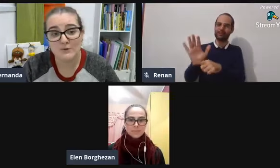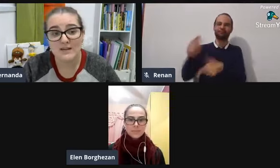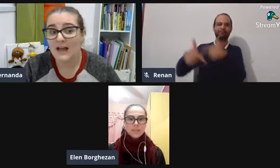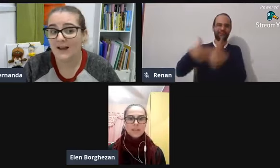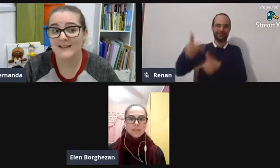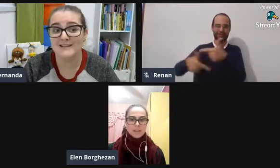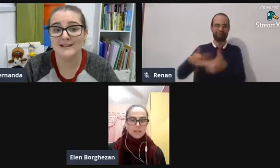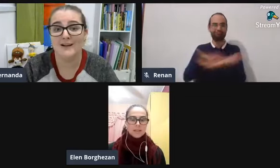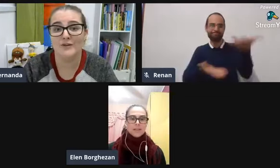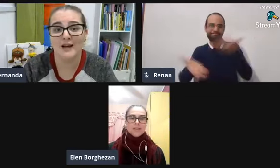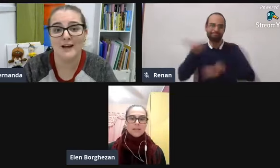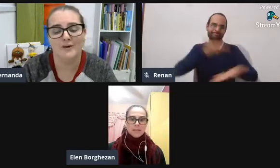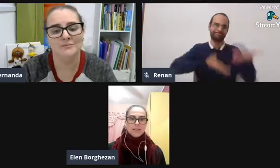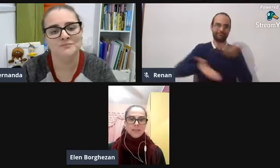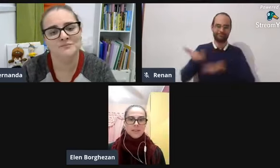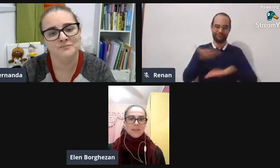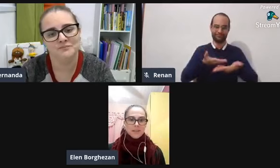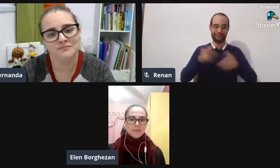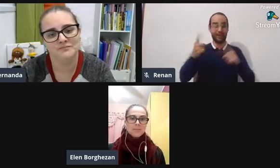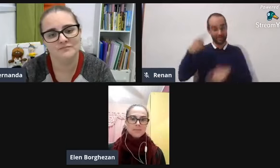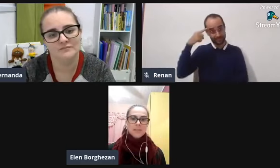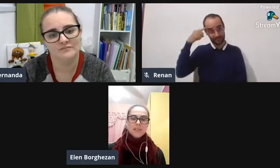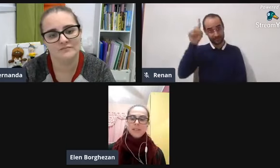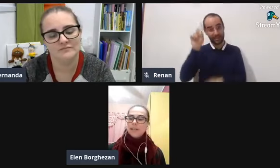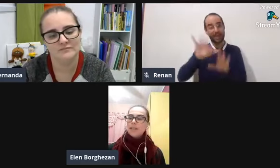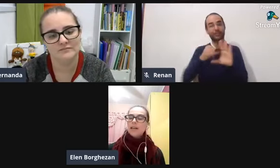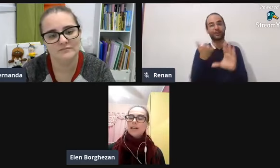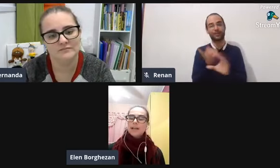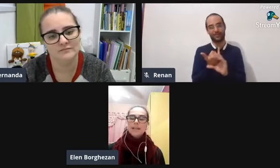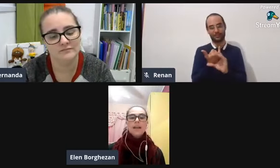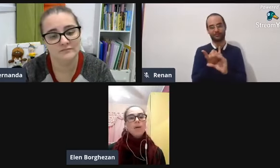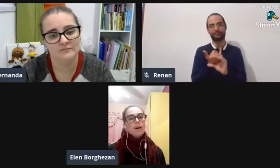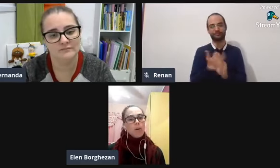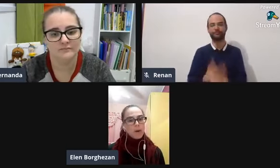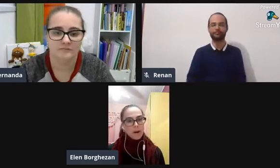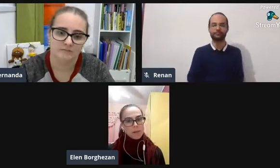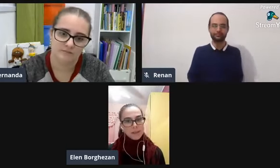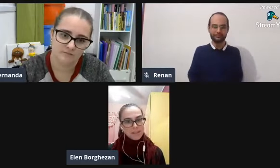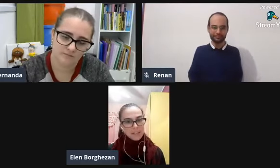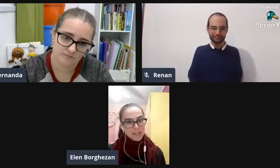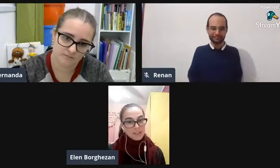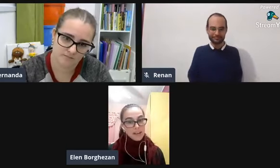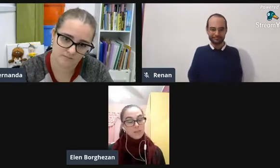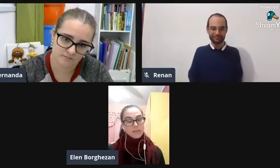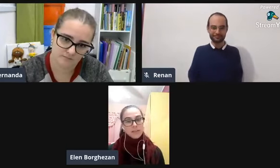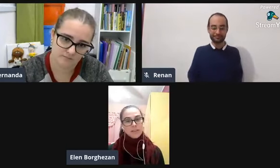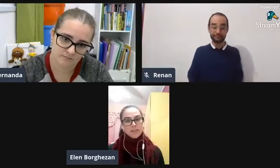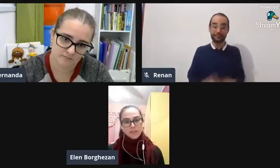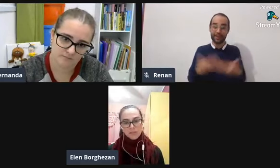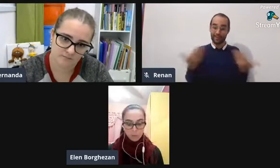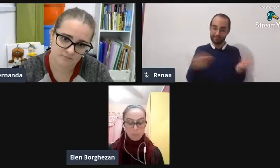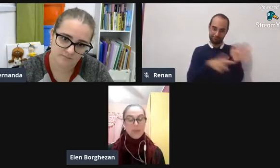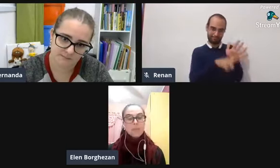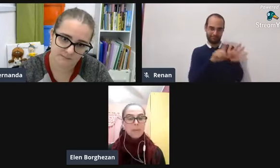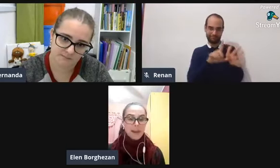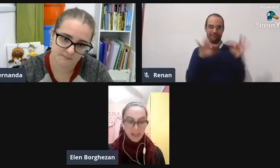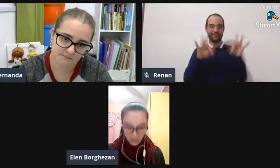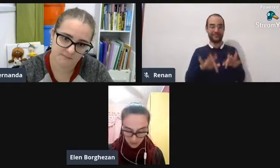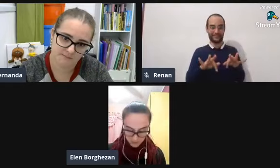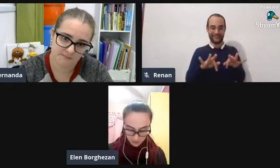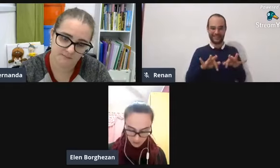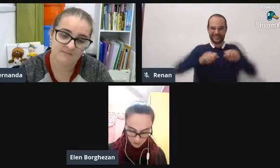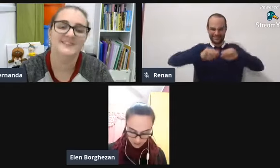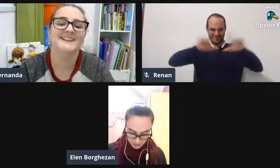mais ou menos é essa a ideia do canal. E então, agora, para finalizar nossa super, hiper,